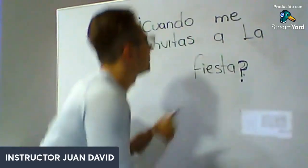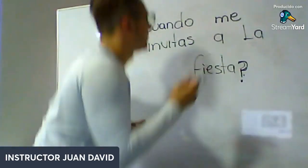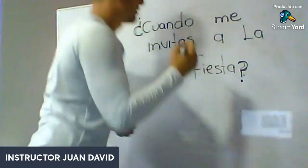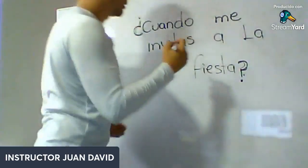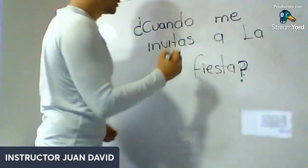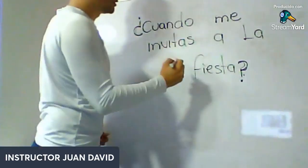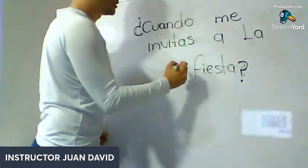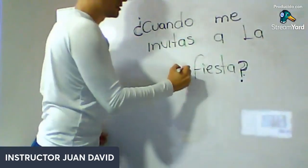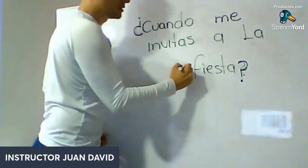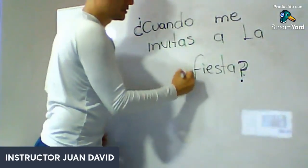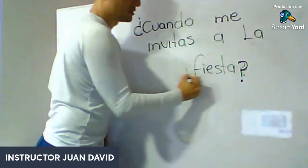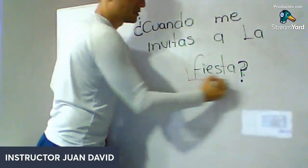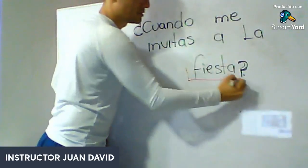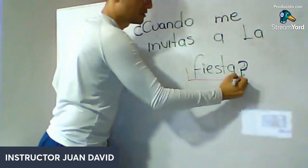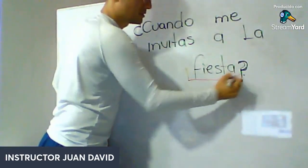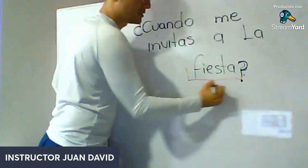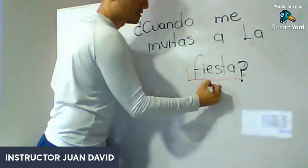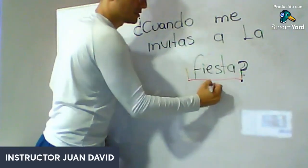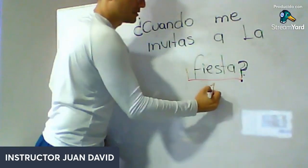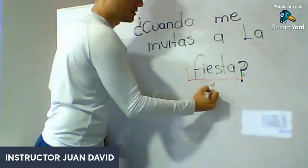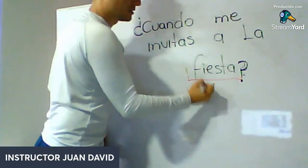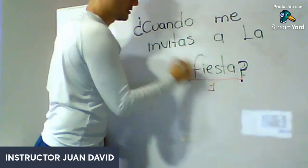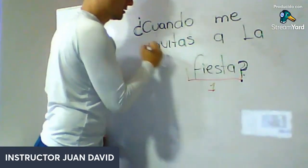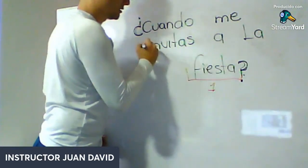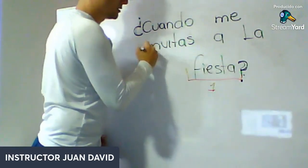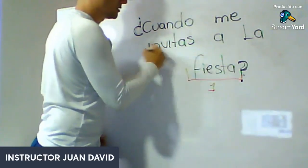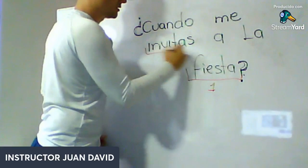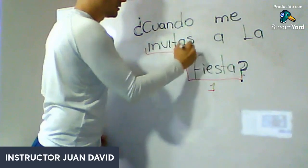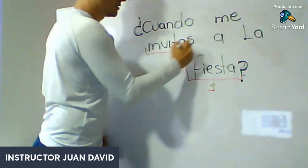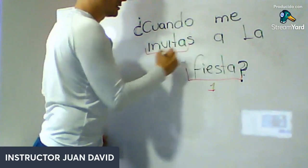de todos los martes entonces vamos aquí